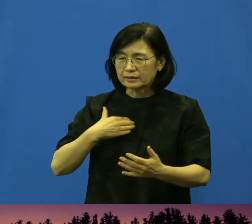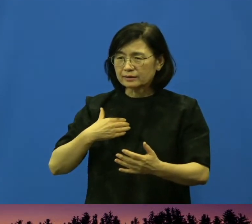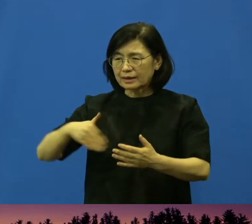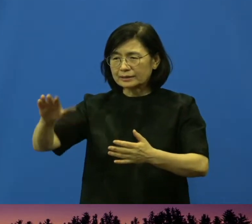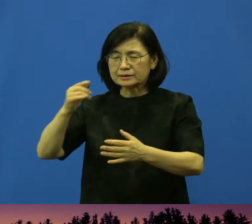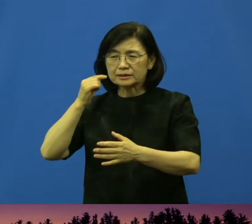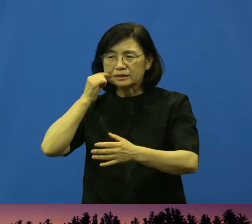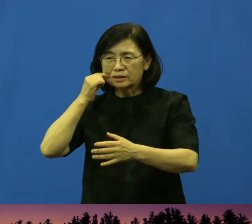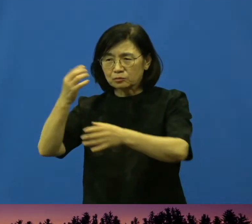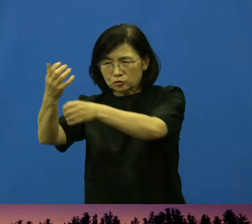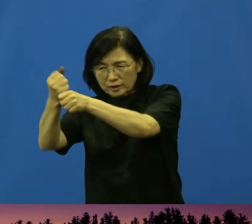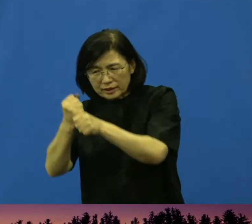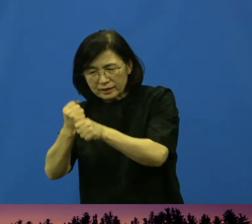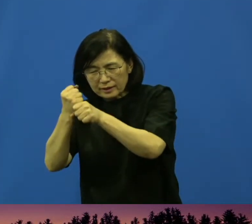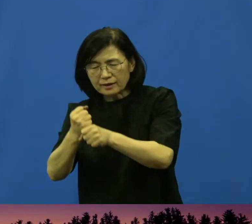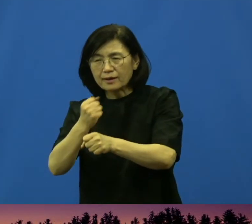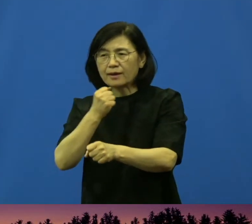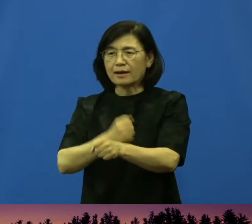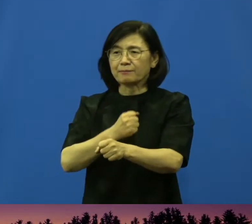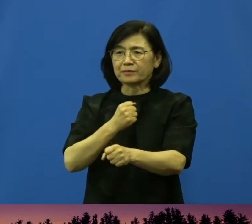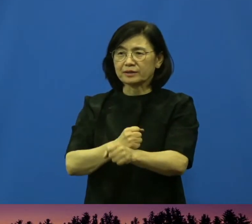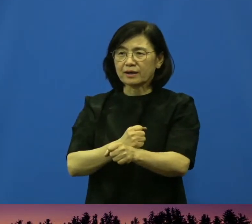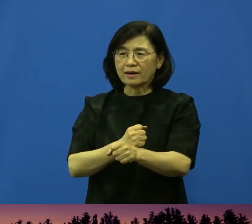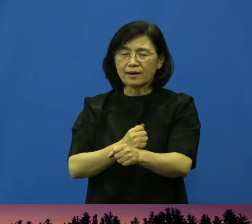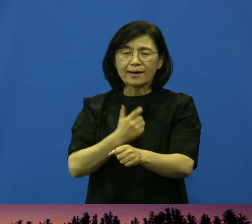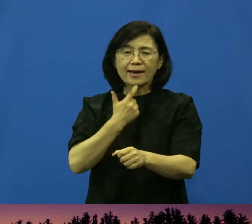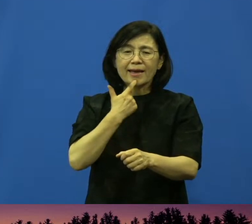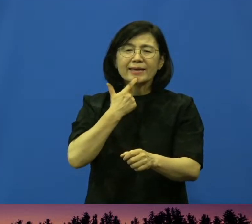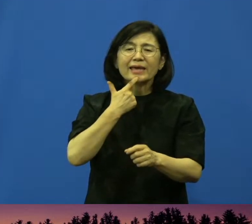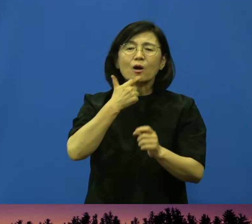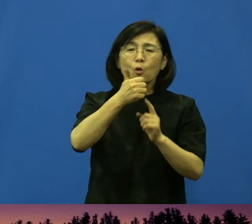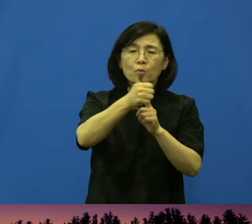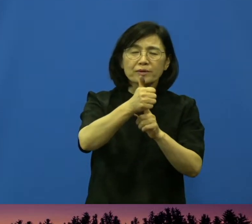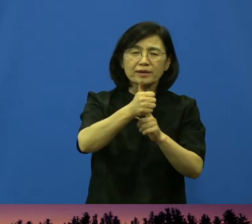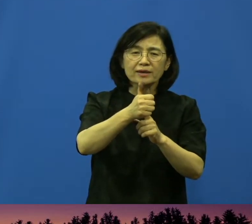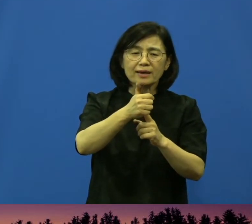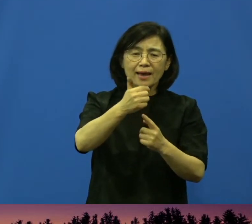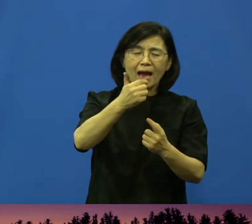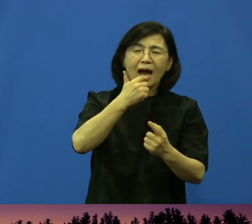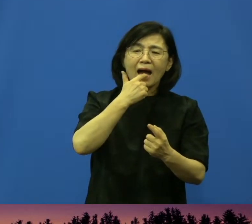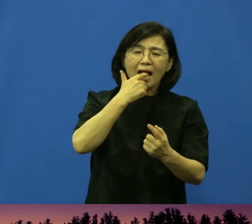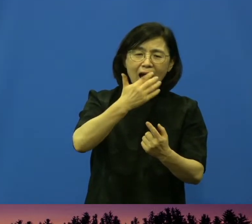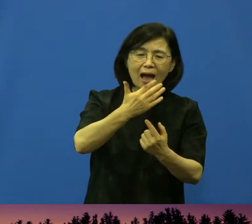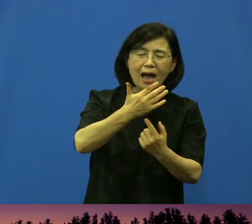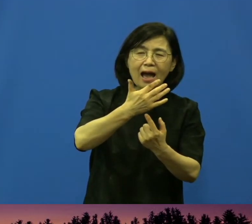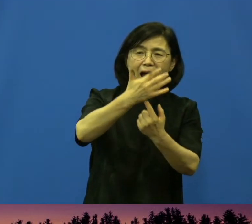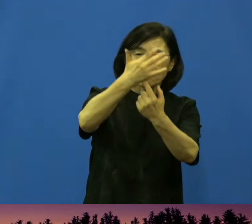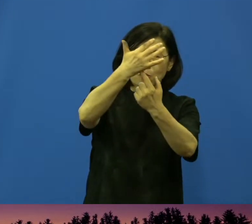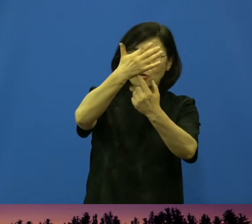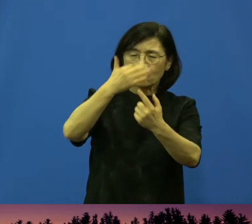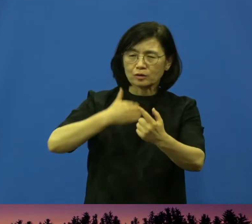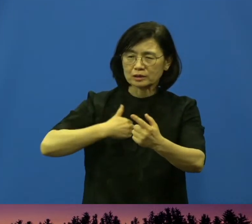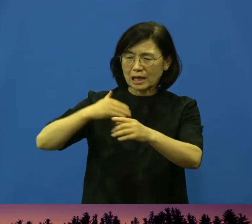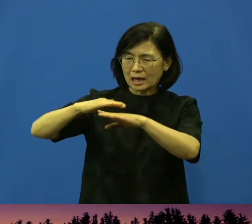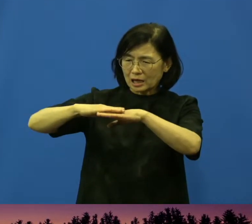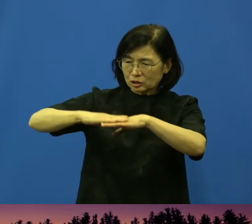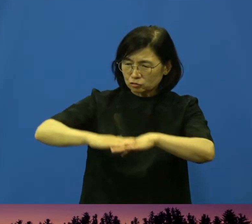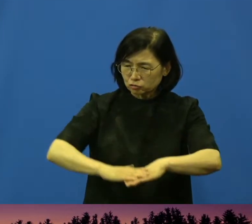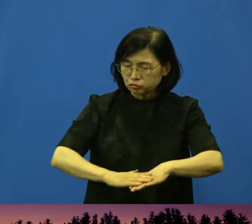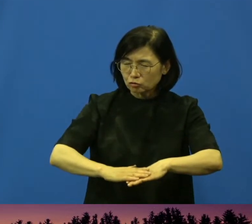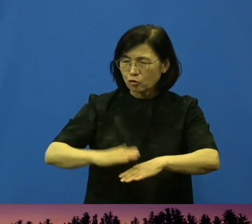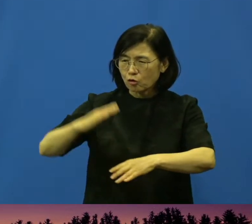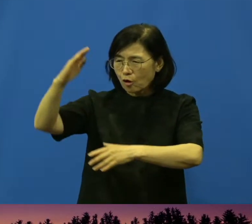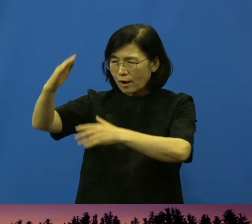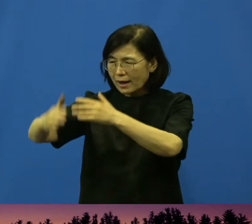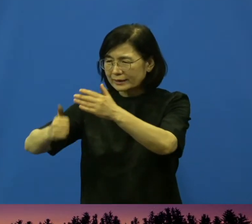없습니다. 항복이에요, 항복이에요. 당신이 나를 그냥 두고 가면 안 됩니다. 나는 당신이 축복하지